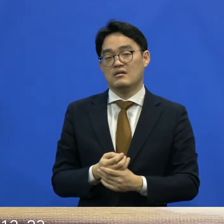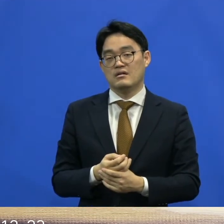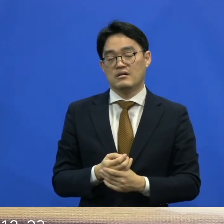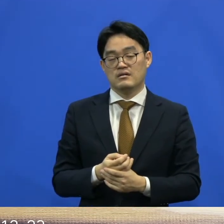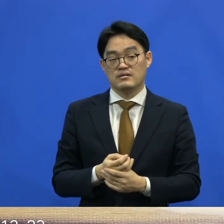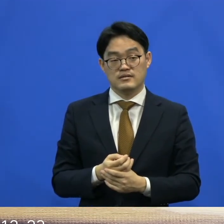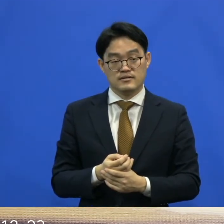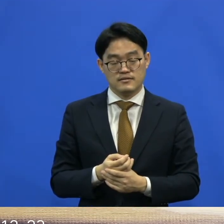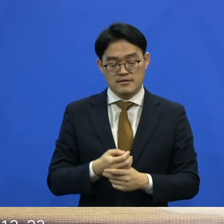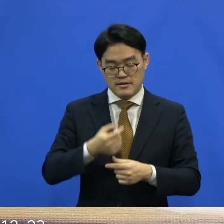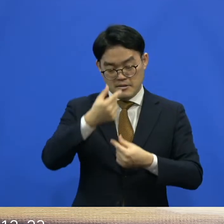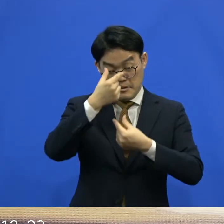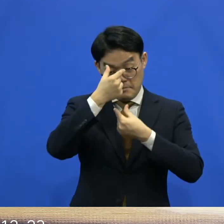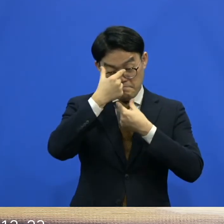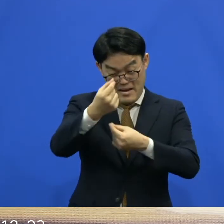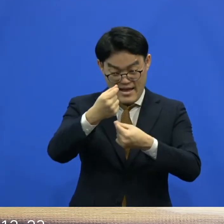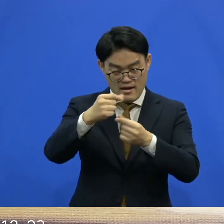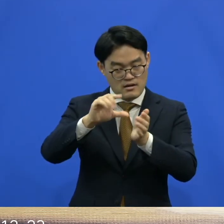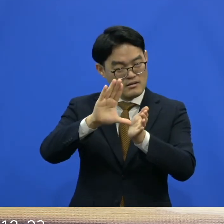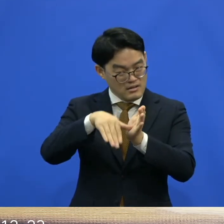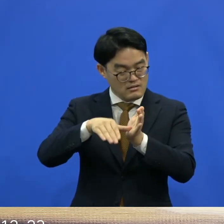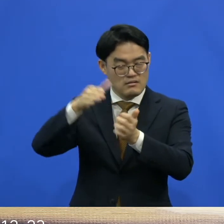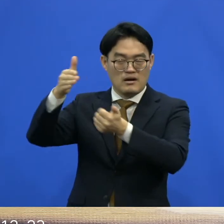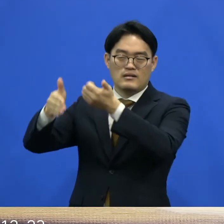타이밍은 하나님이 주고 계십니다.